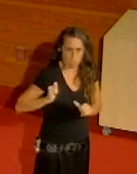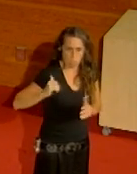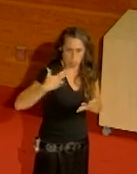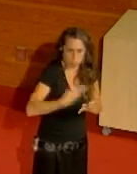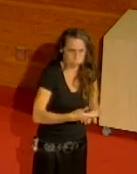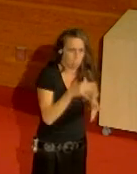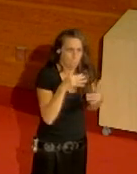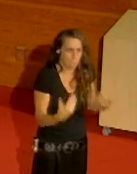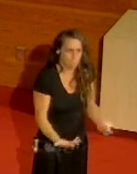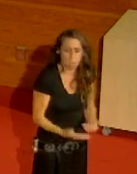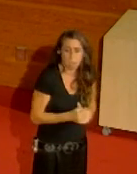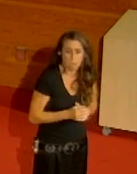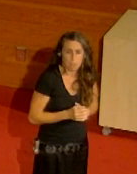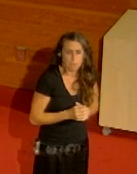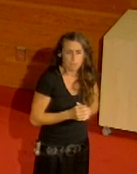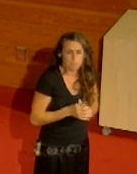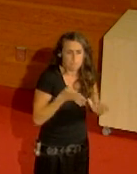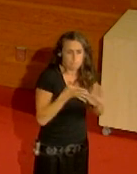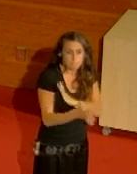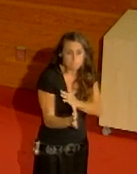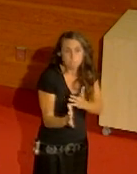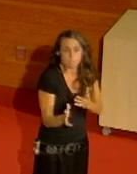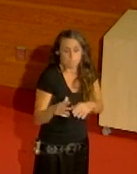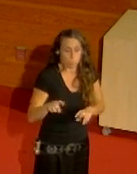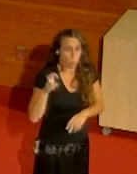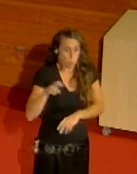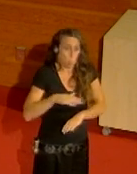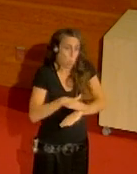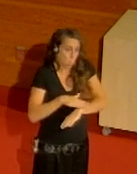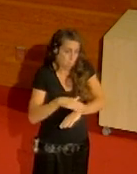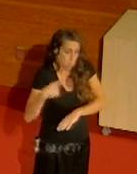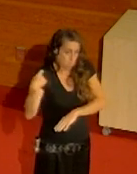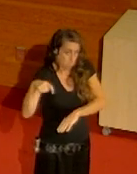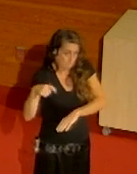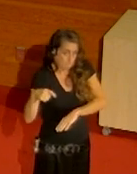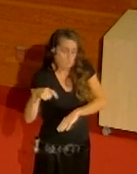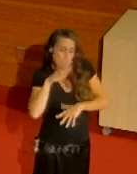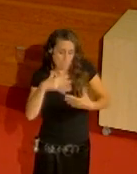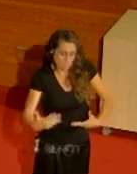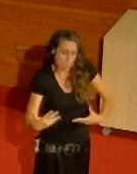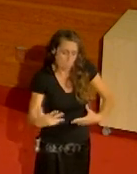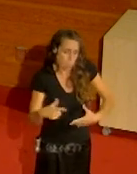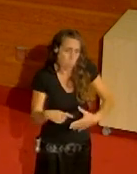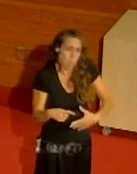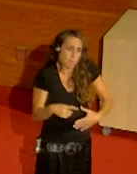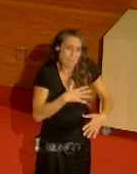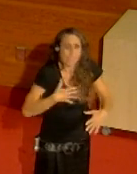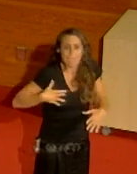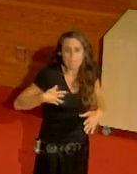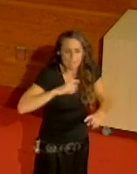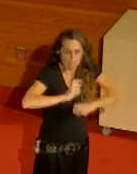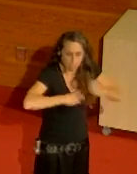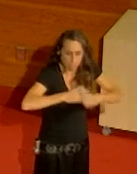ver cómo las políticas que quiere impulsar el nuevo gobierno de netanyahu la Reforma judicial pero no solamente